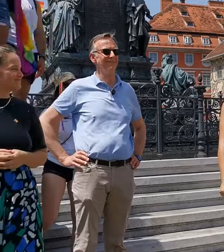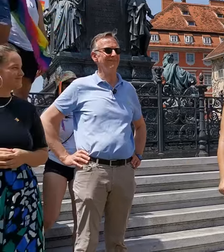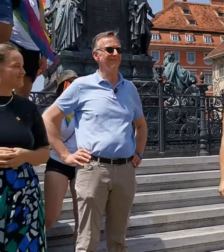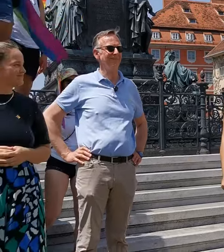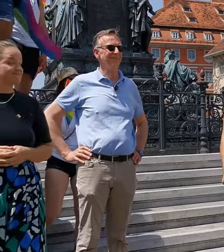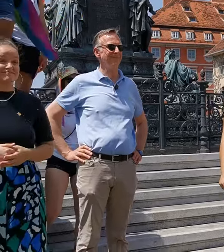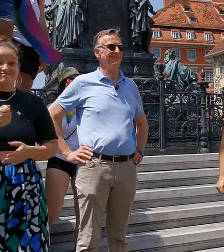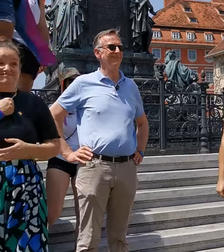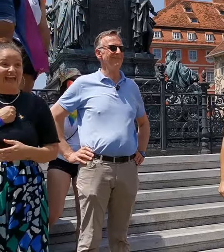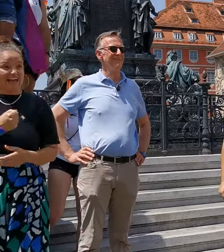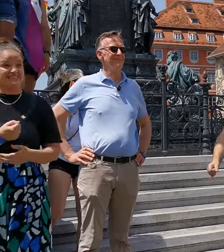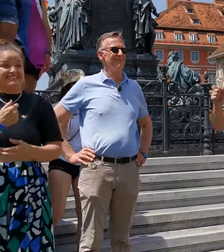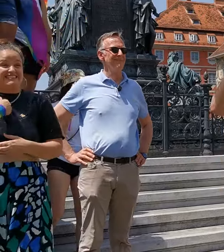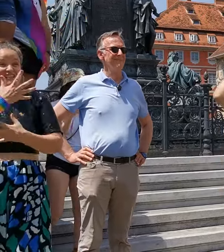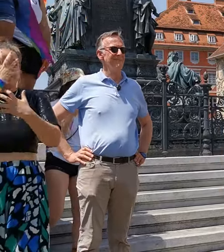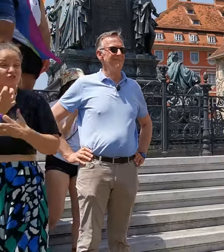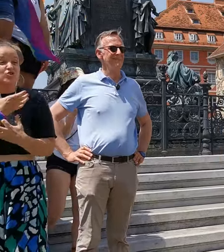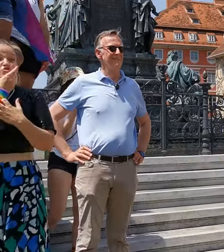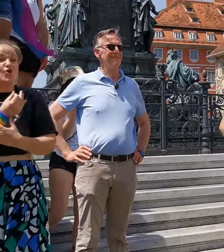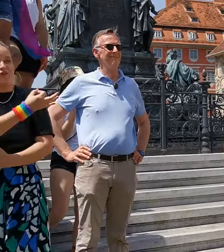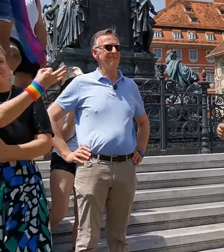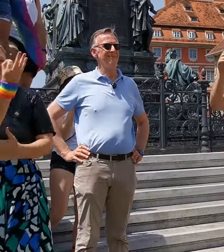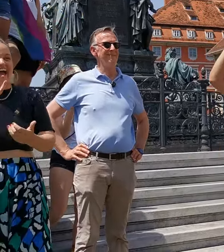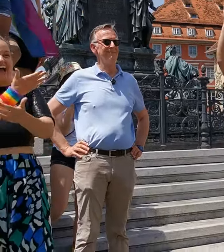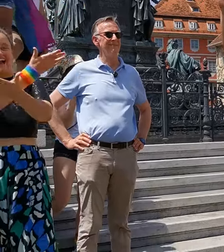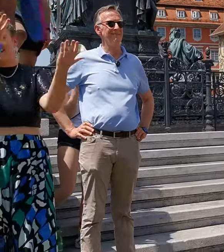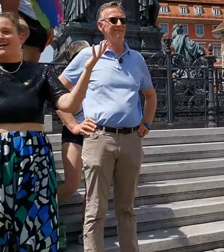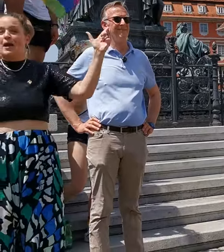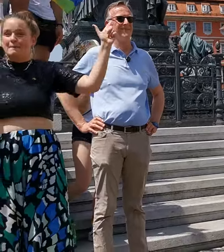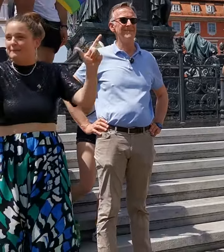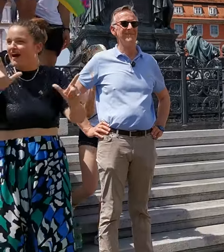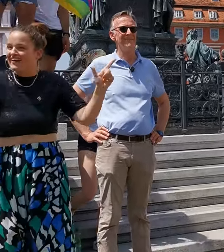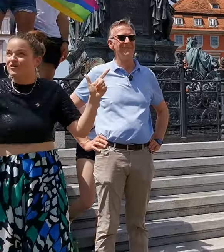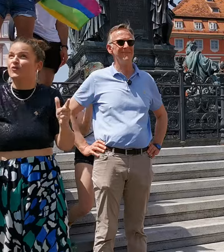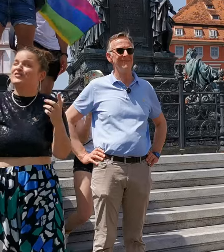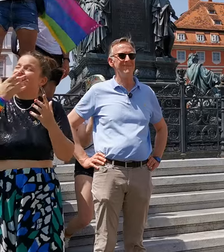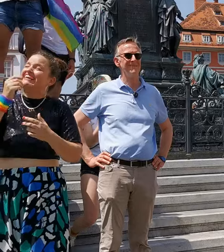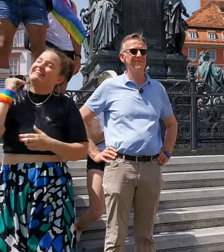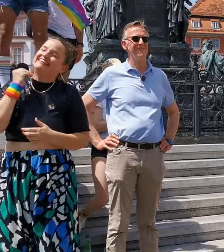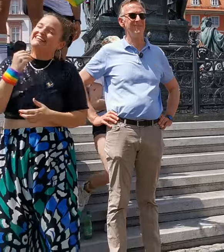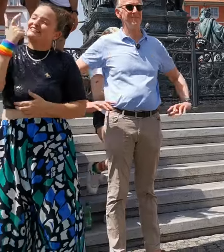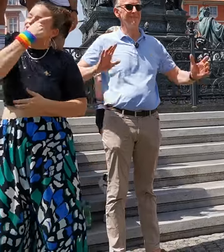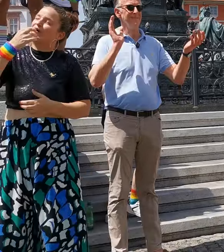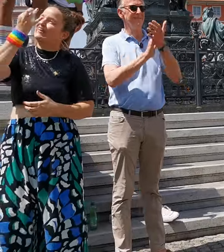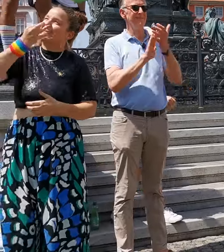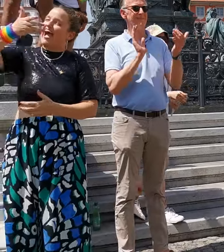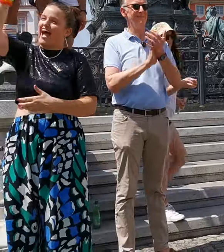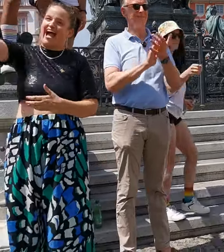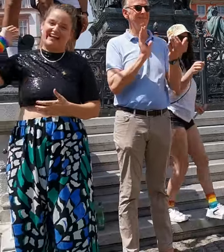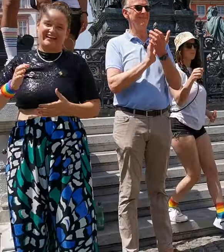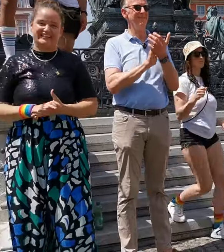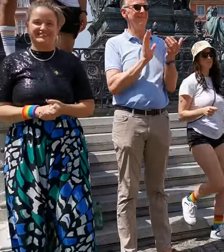Graz, ich wünsche euch noch einen schönen Tag. Feiern und genießt diesen wunderbaren Sonnentag.